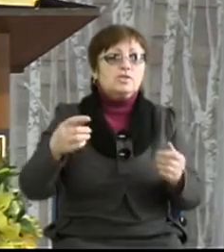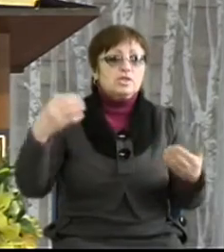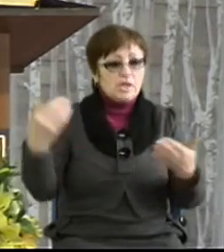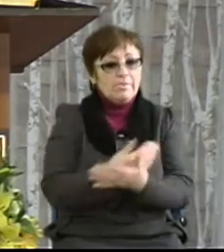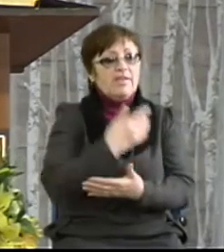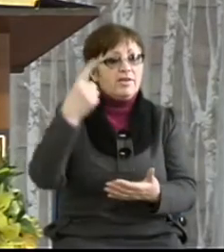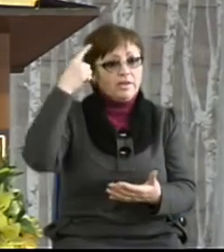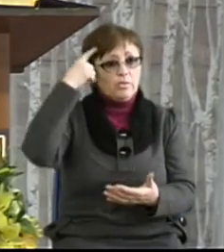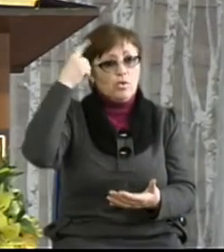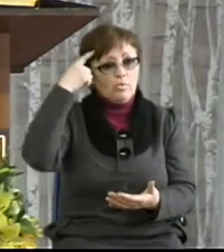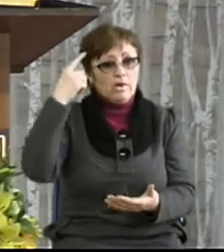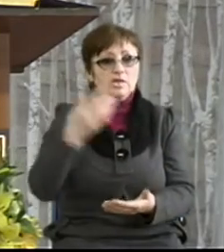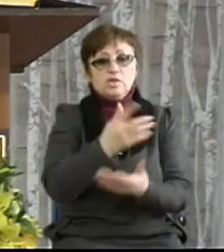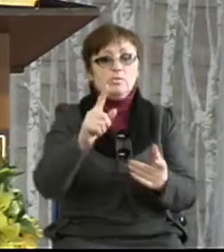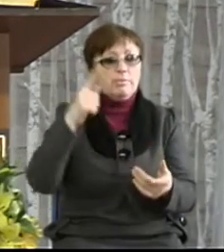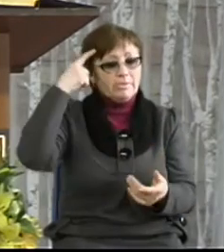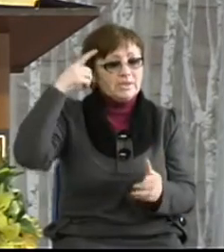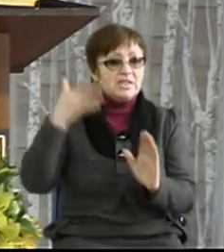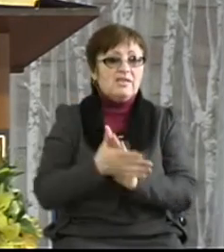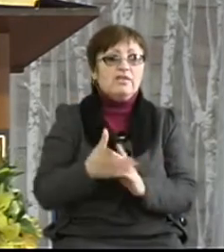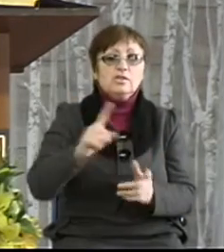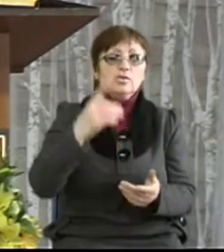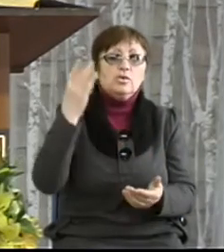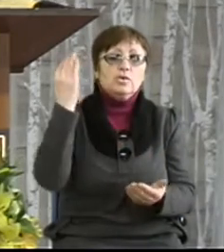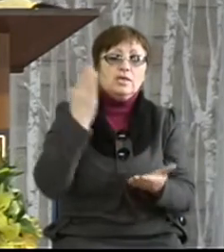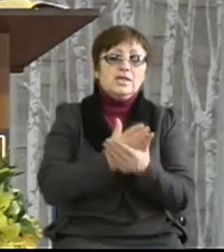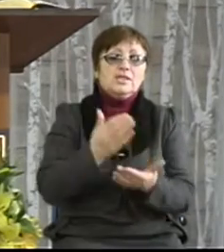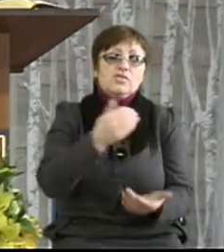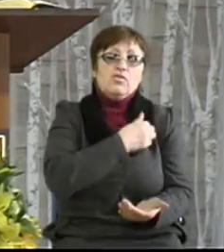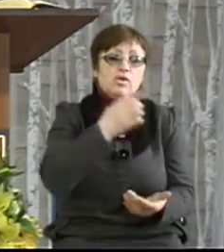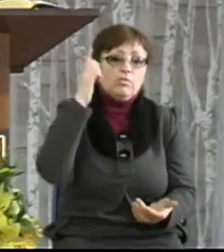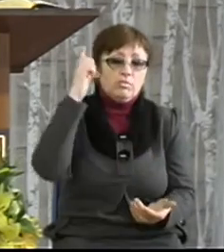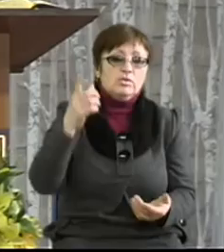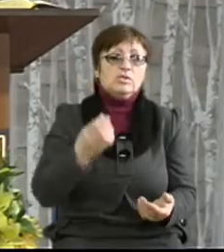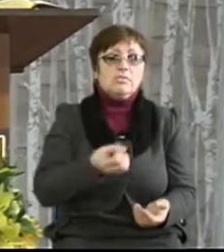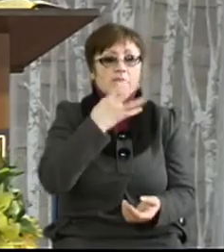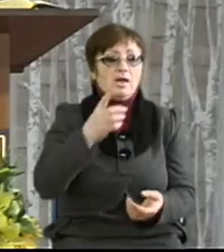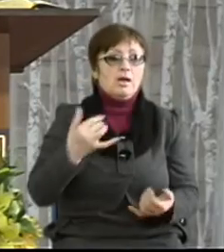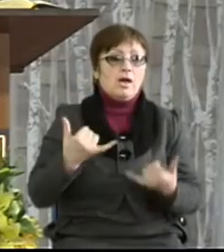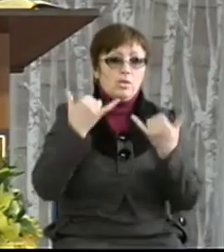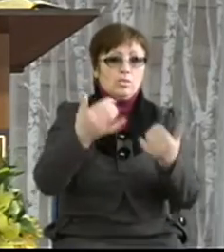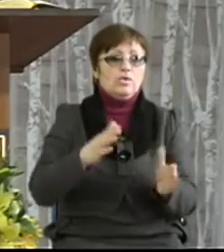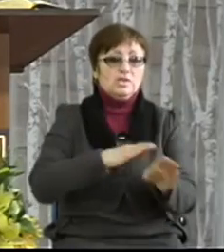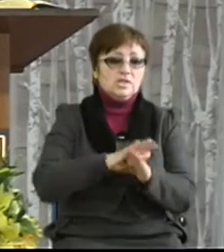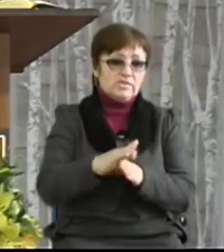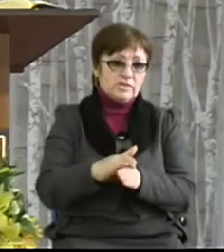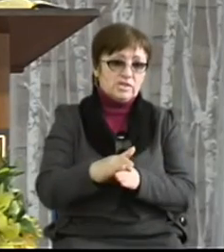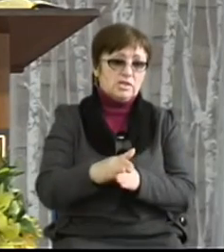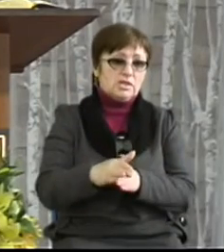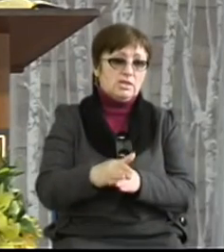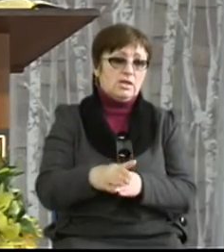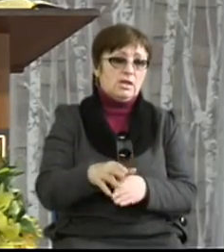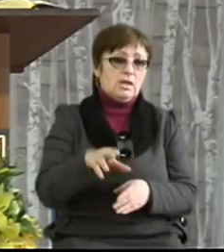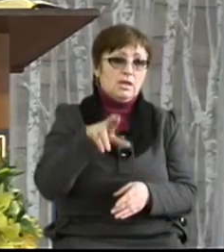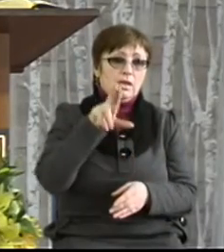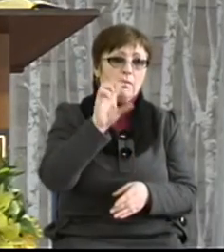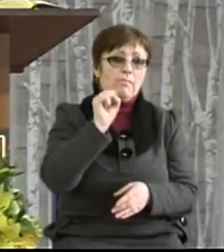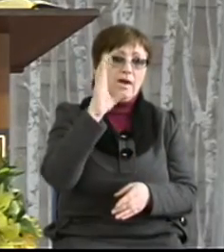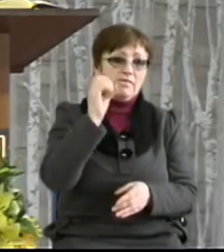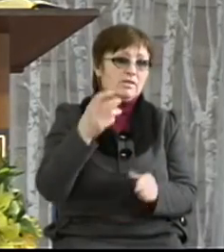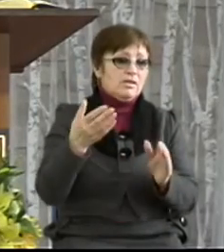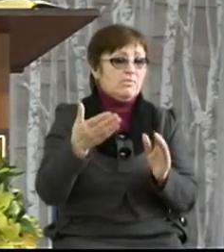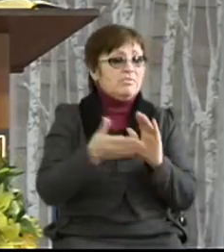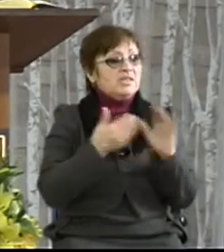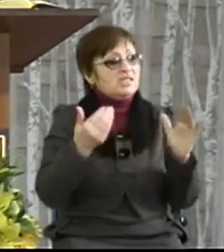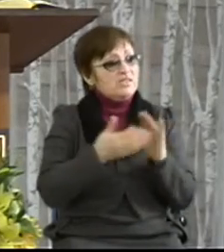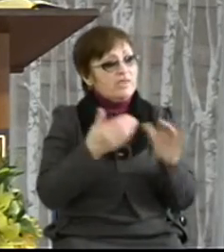и совершенная». Аминь. Здесь апостол Павел, он четко нас призывает к тому, что если мы последовали за Богом, то мы тогда